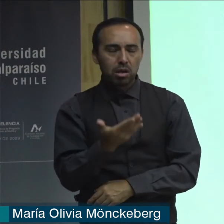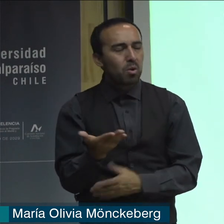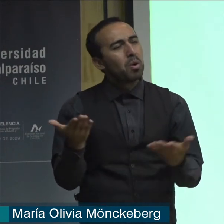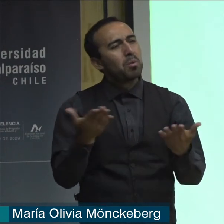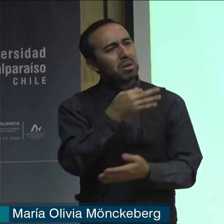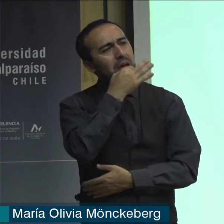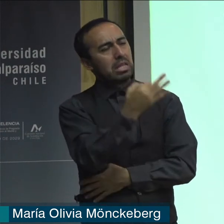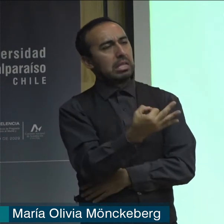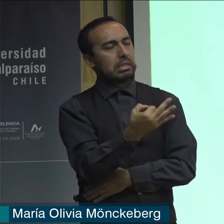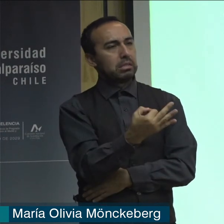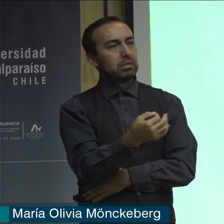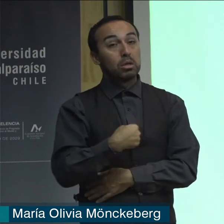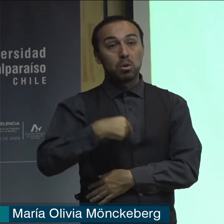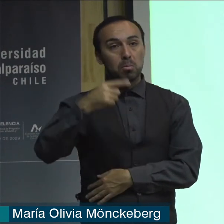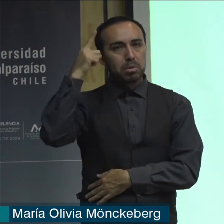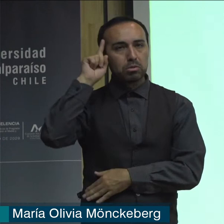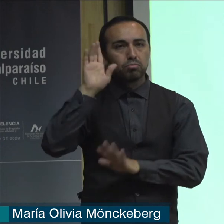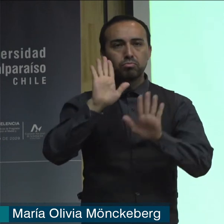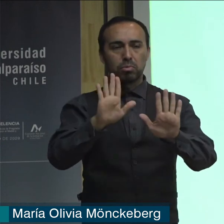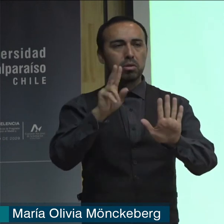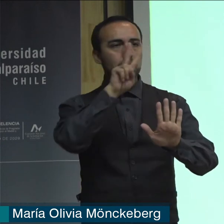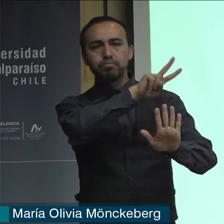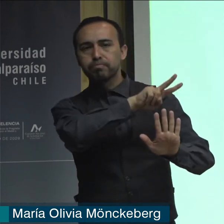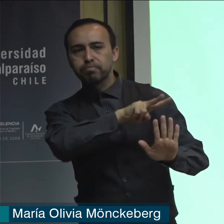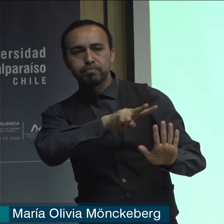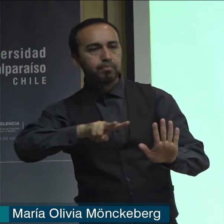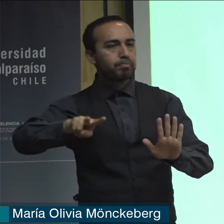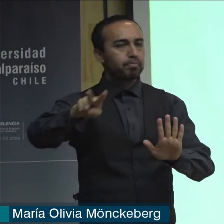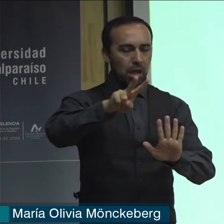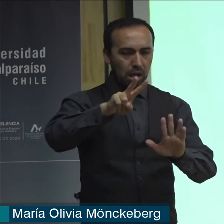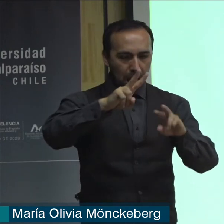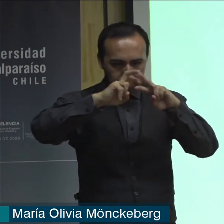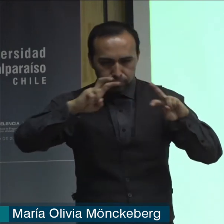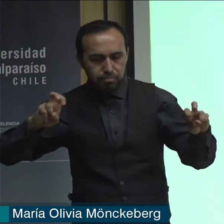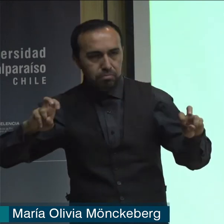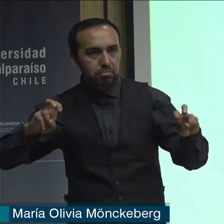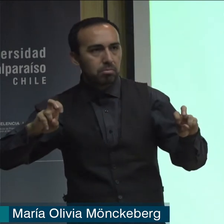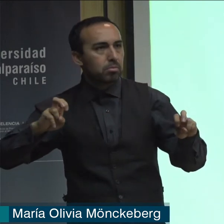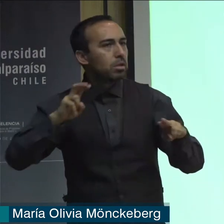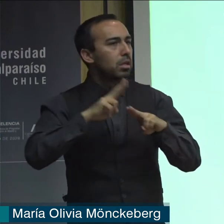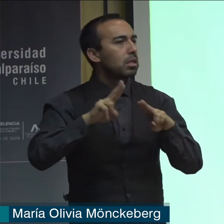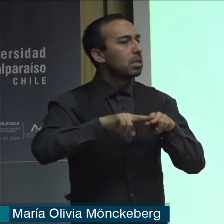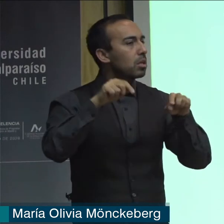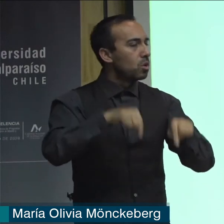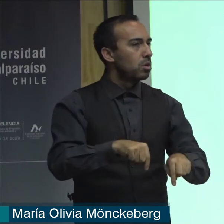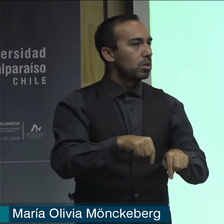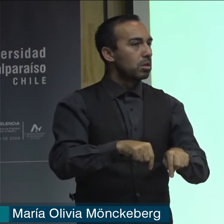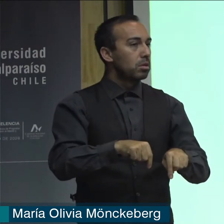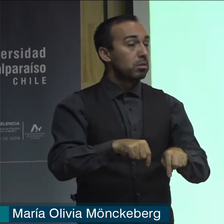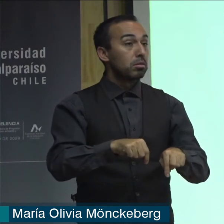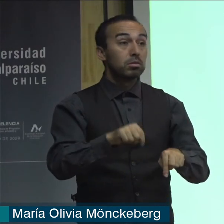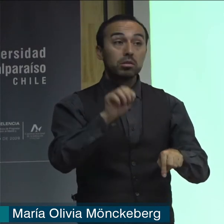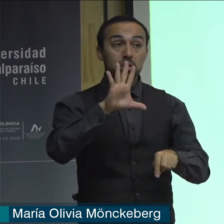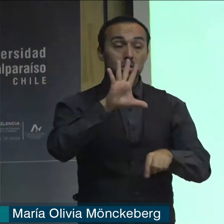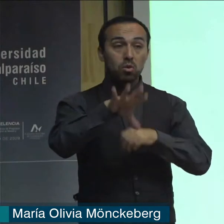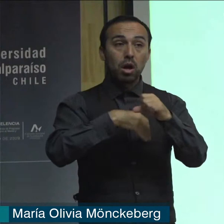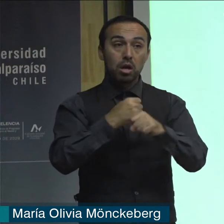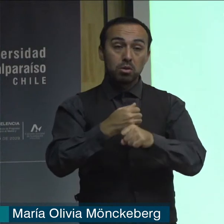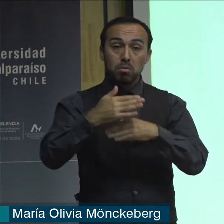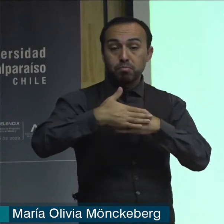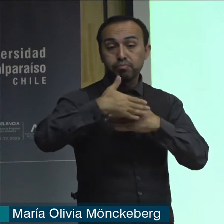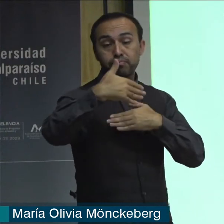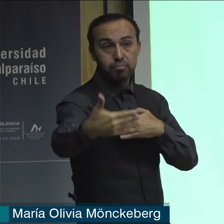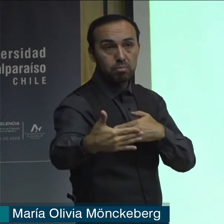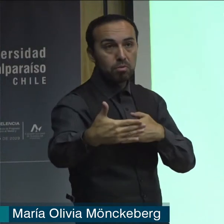ver revisar y analizar lo que están haciendo hoy día y si quieren cinco años más en cinco años más se pueden